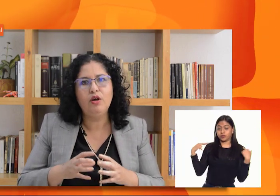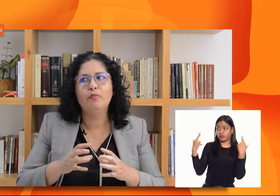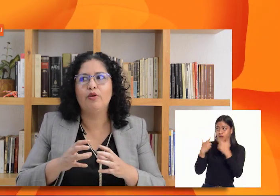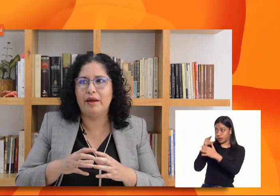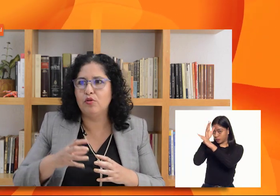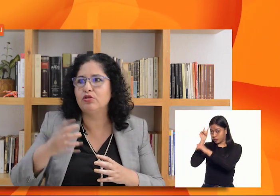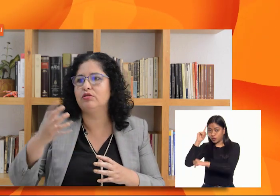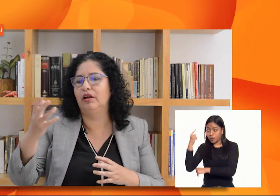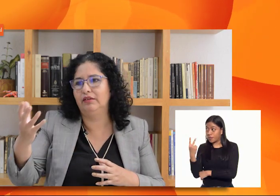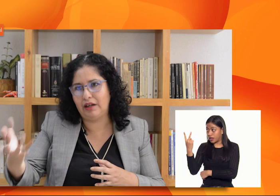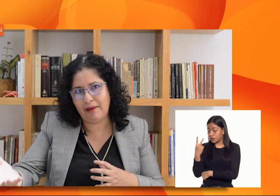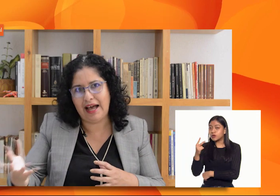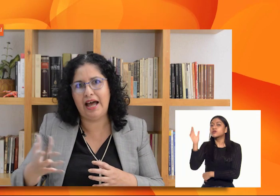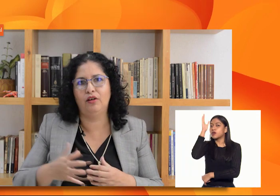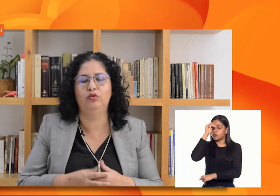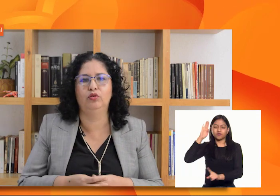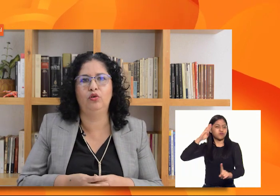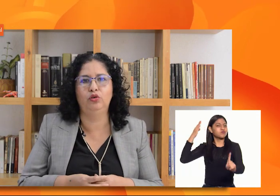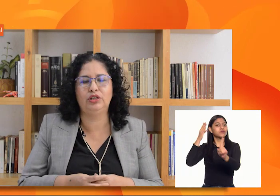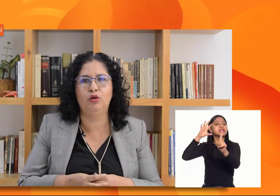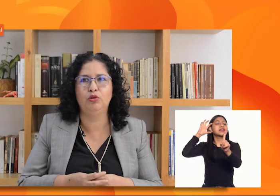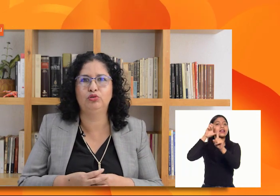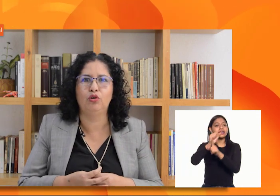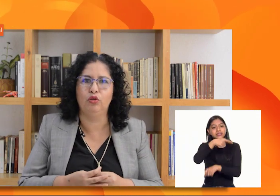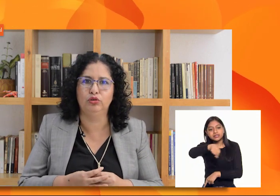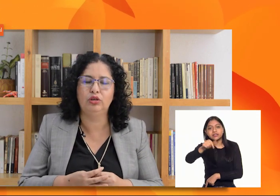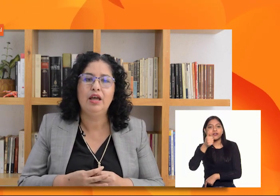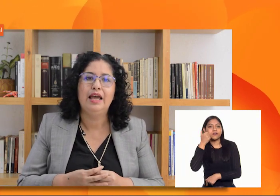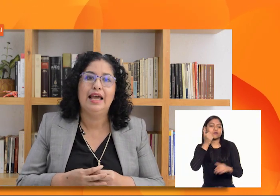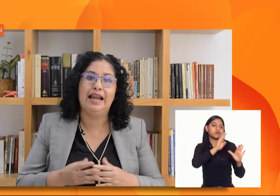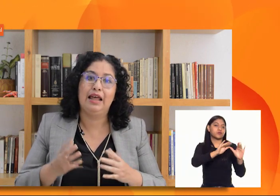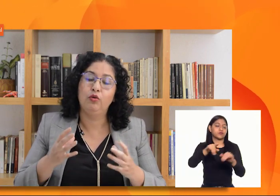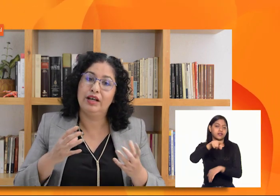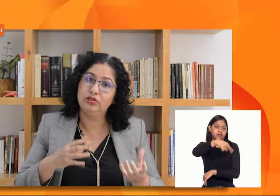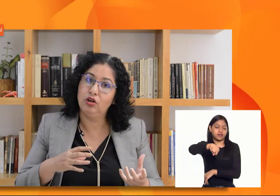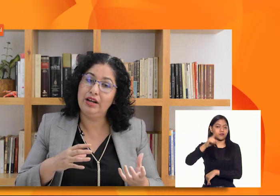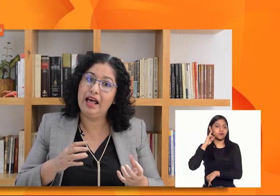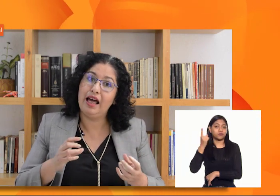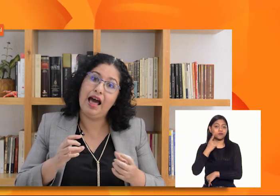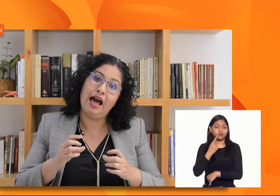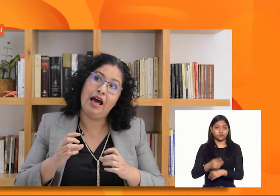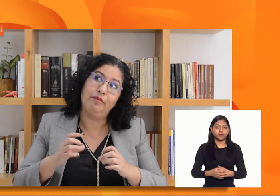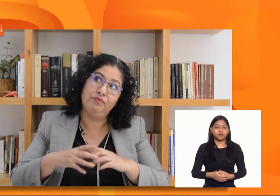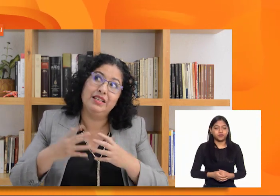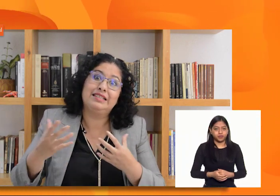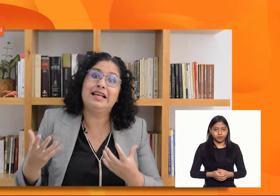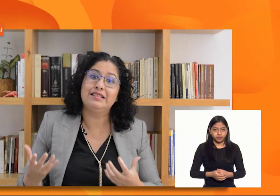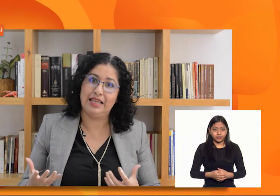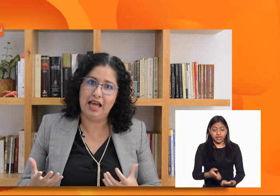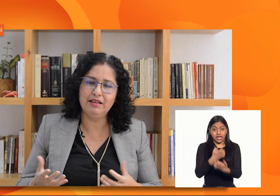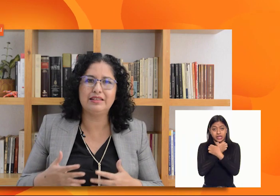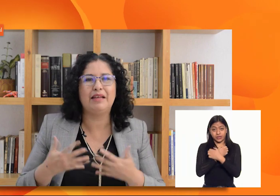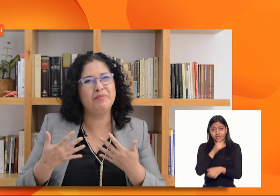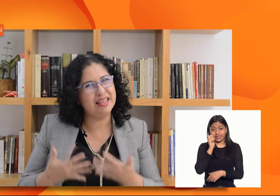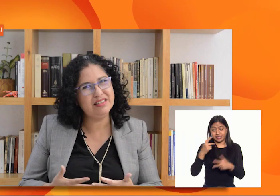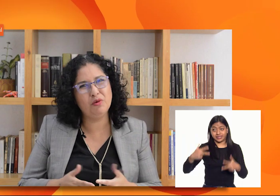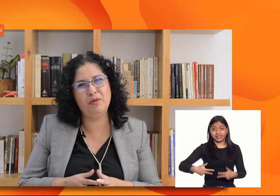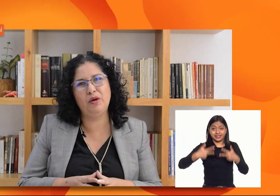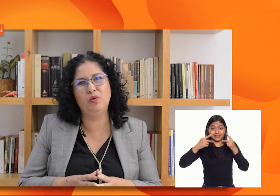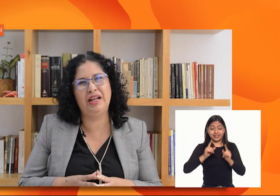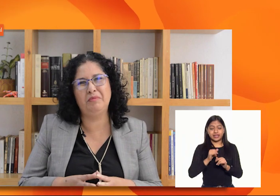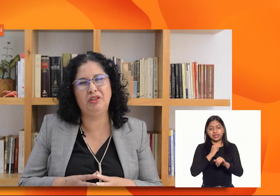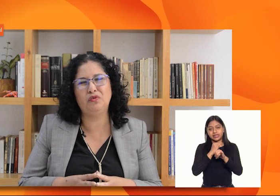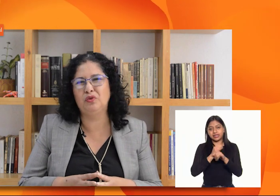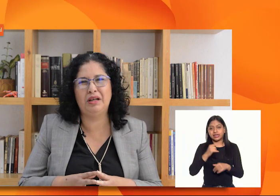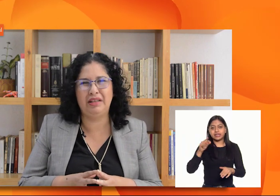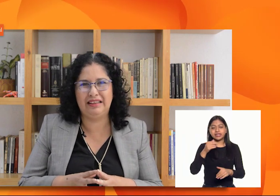conjunto podemos trabajar con los alumnos sordos. En la educación a distancia también se vuelve